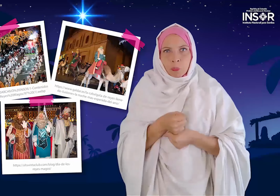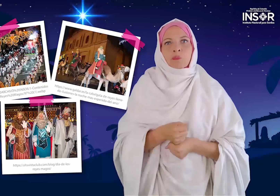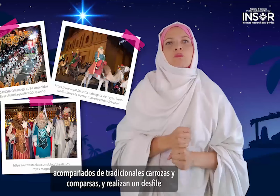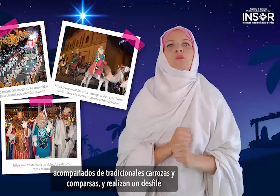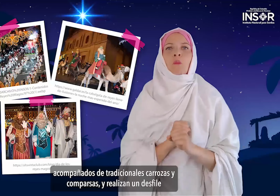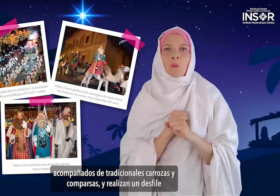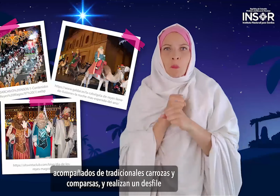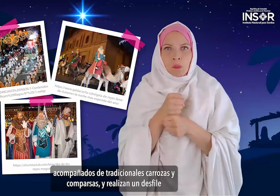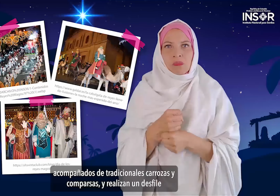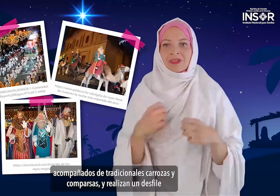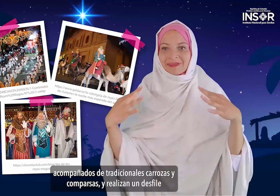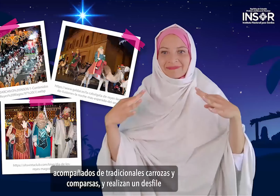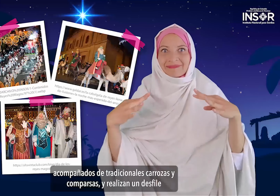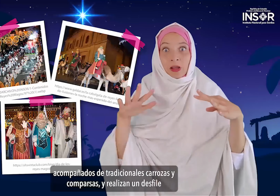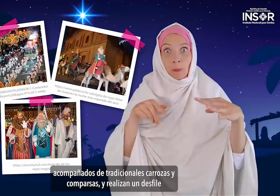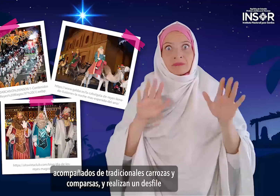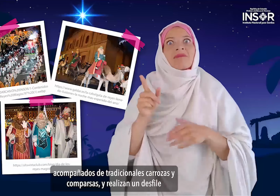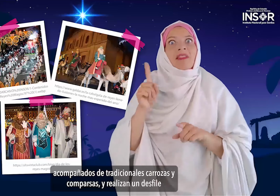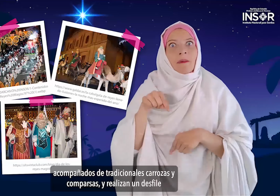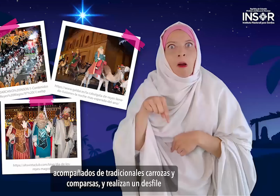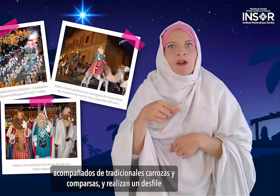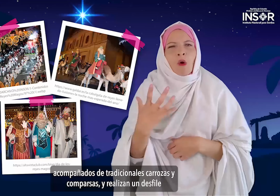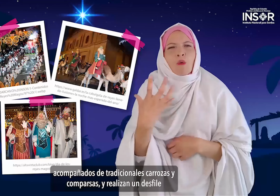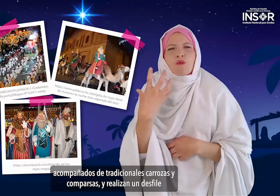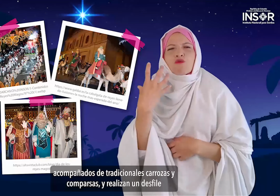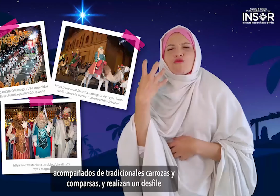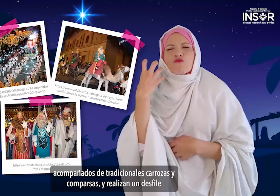acompañados de tradicionales carrosas y comparsas